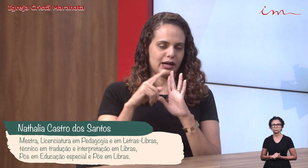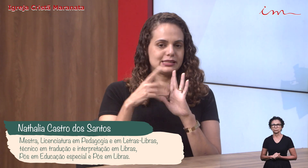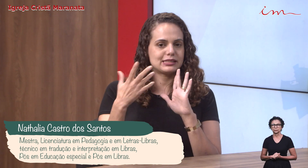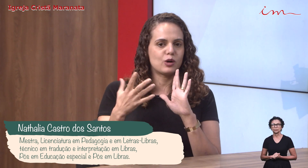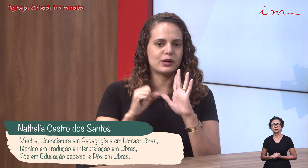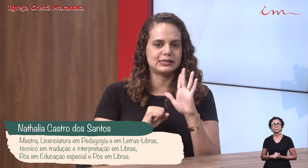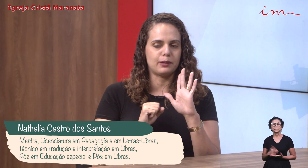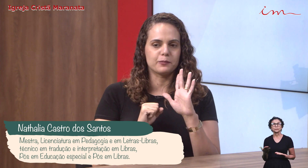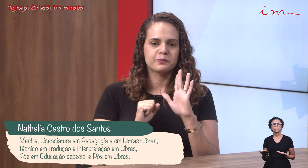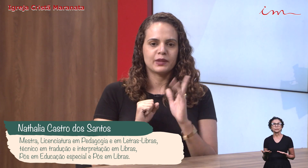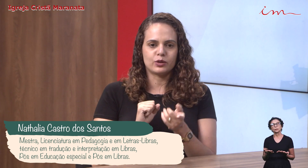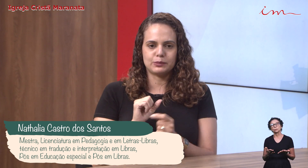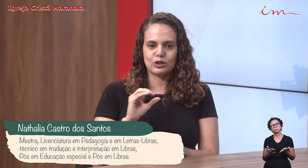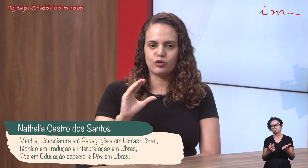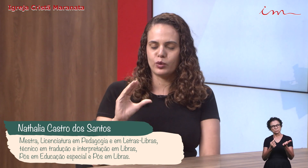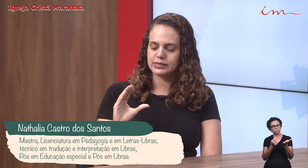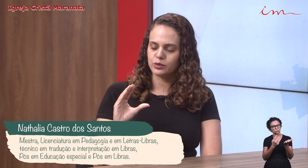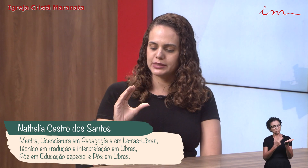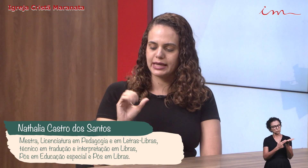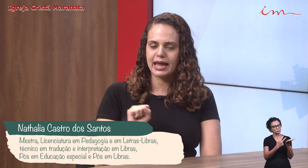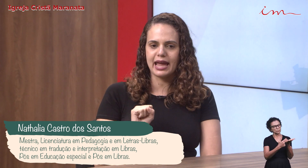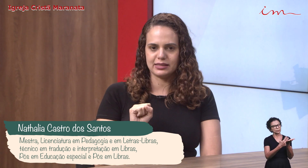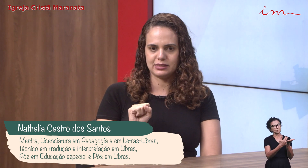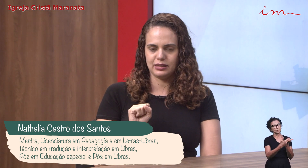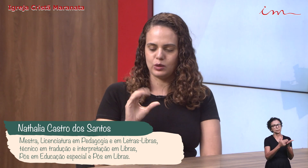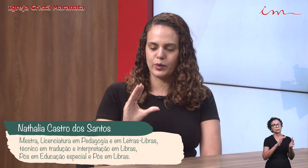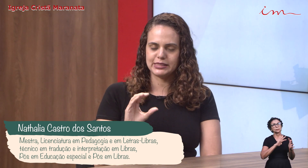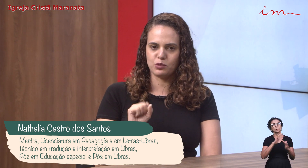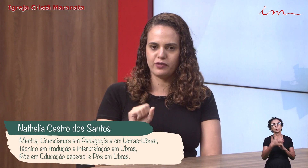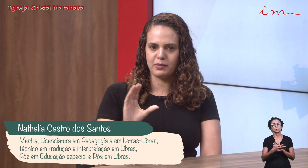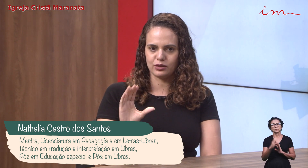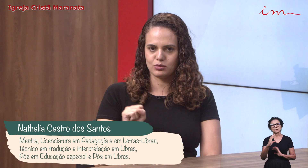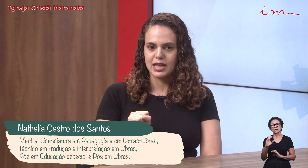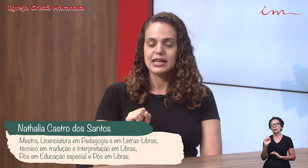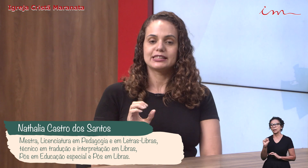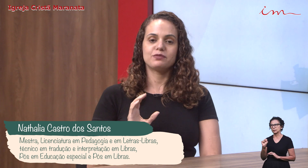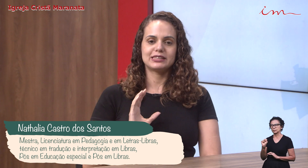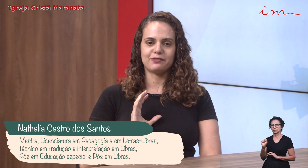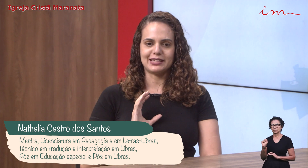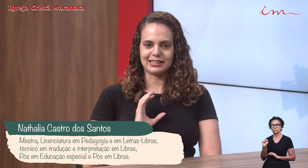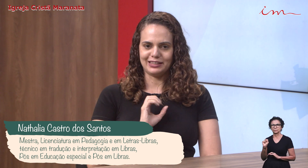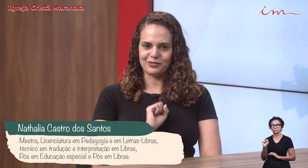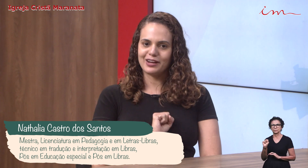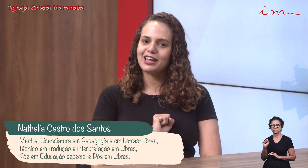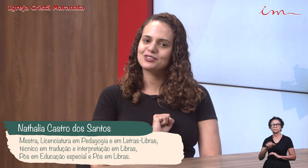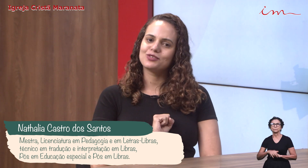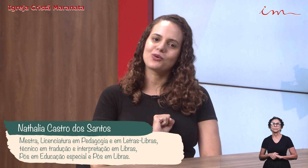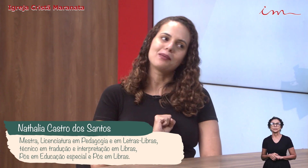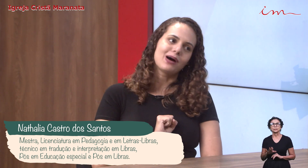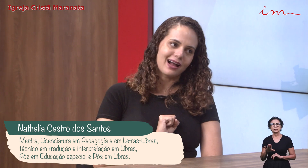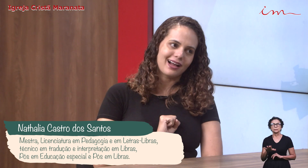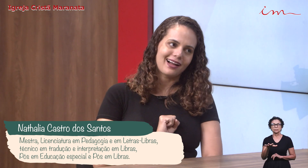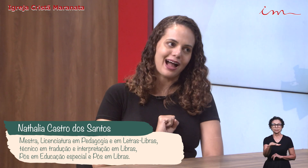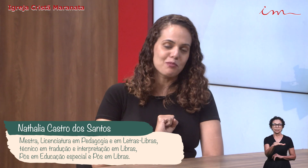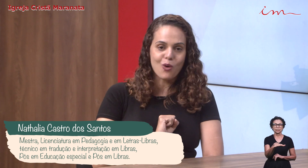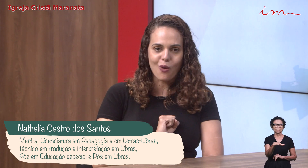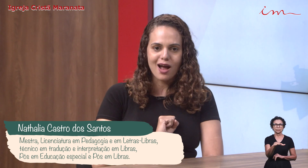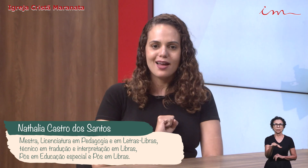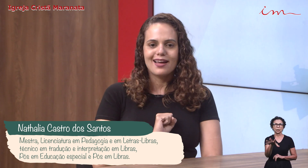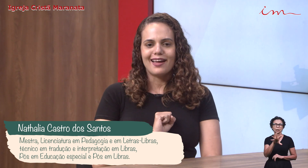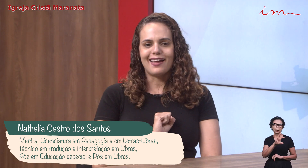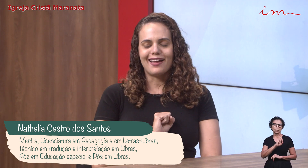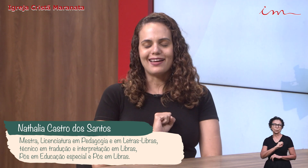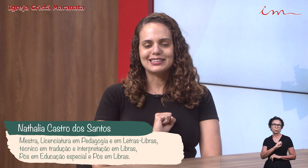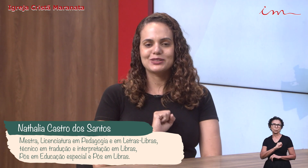na localização, por exemplo. Nós temos a configuração CS, com esse movimento. Se você faz aqui na frente, virou amar,